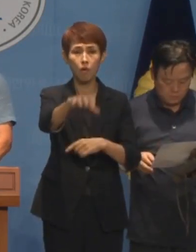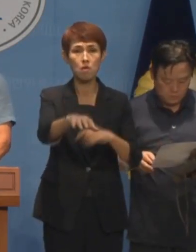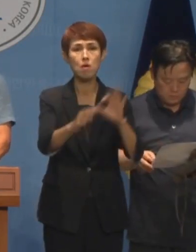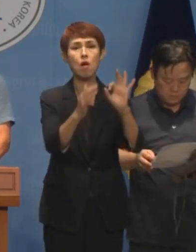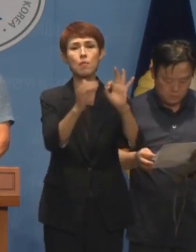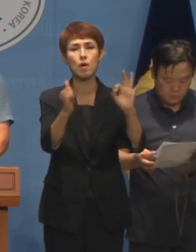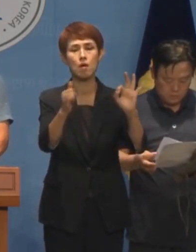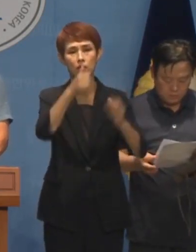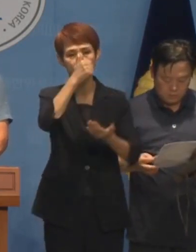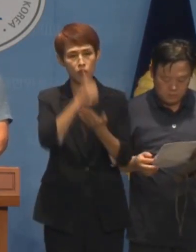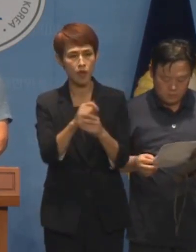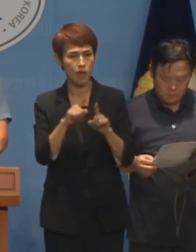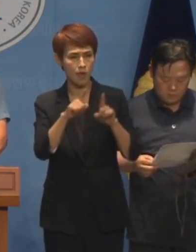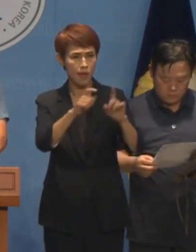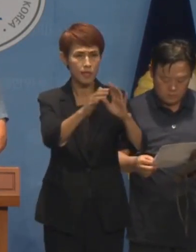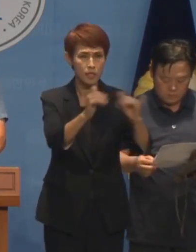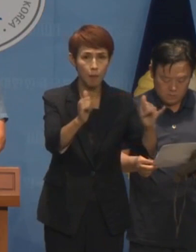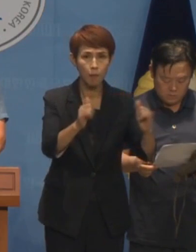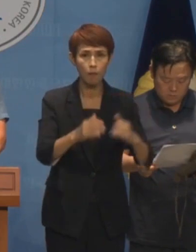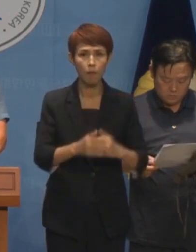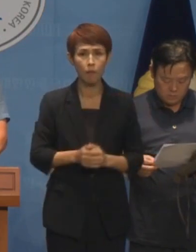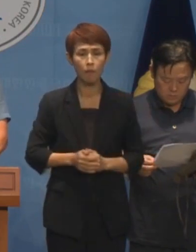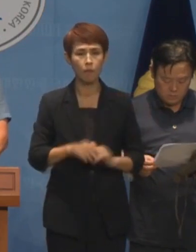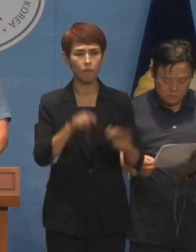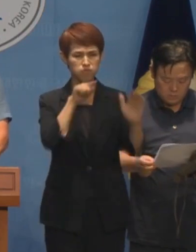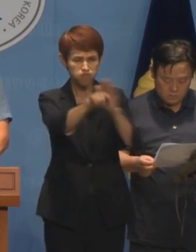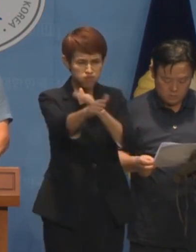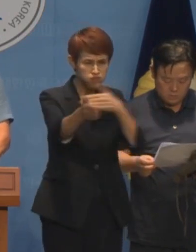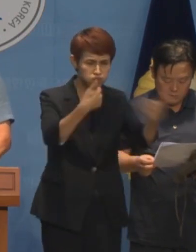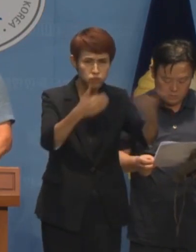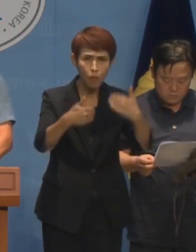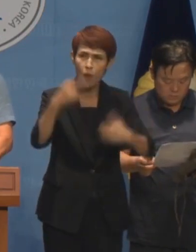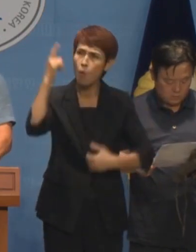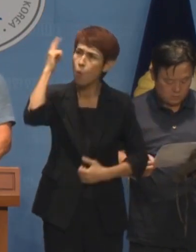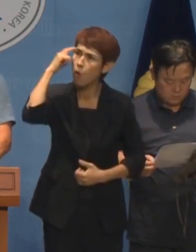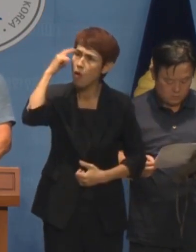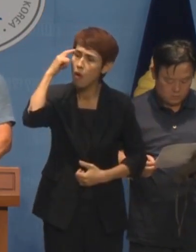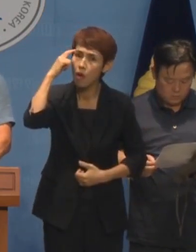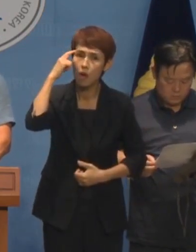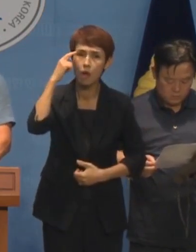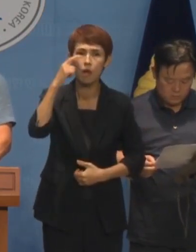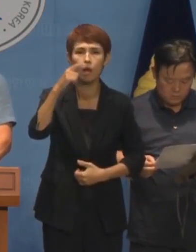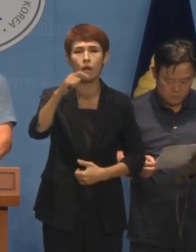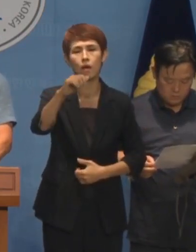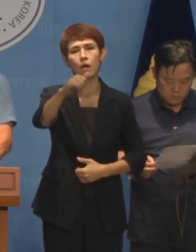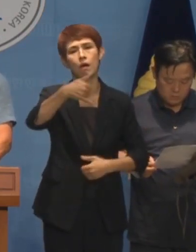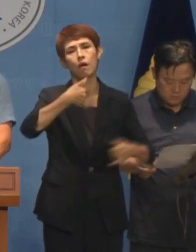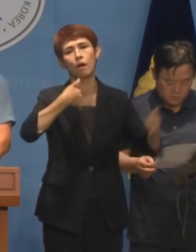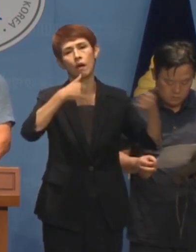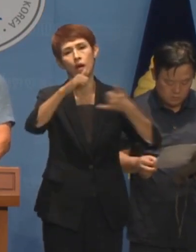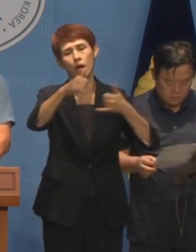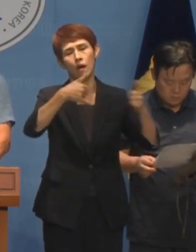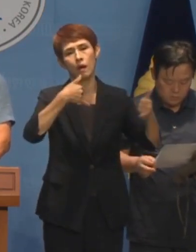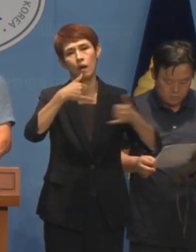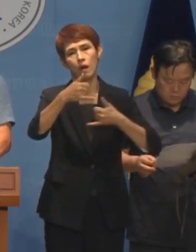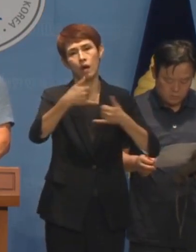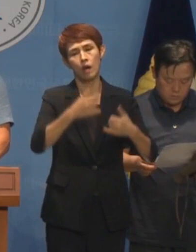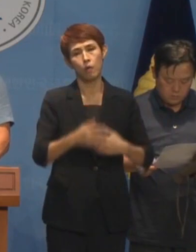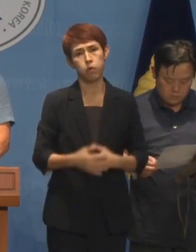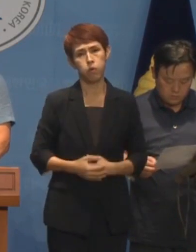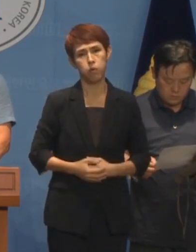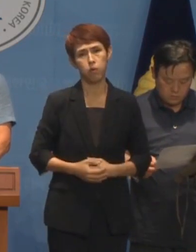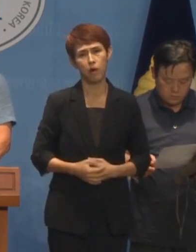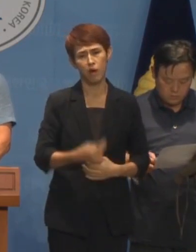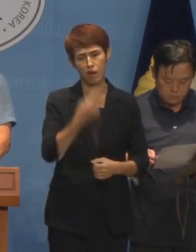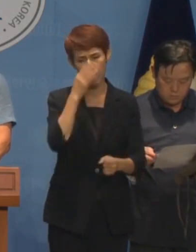피의자로 되고 압수수색이라는 그런 것들을 저희가 당하고 있나, 이런 연락들을 받고 있는데 저희가 봐도